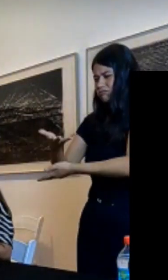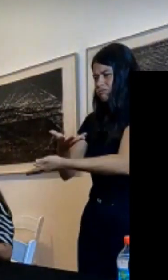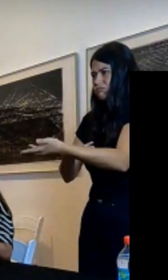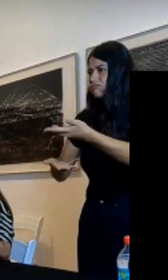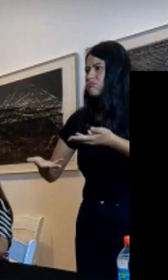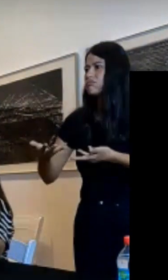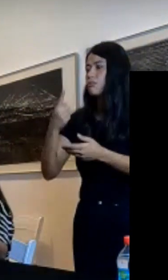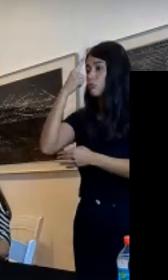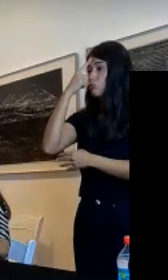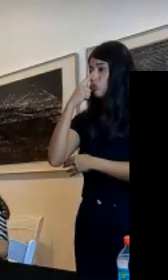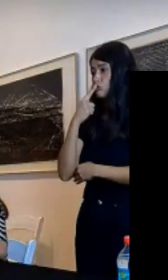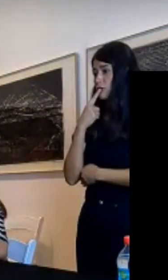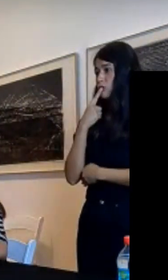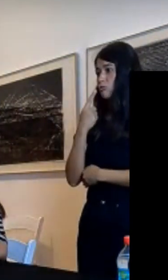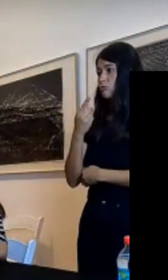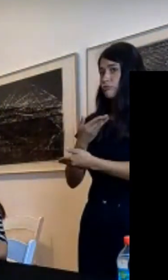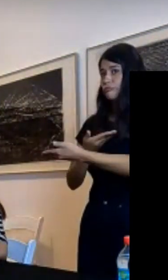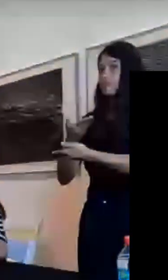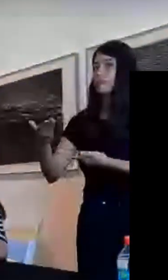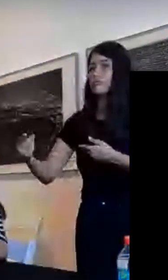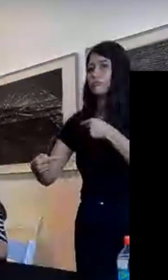internamente también y viceversa.